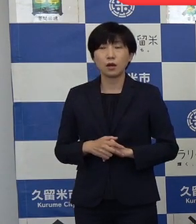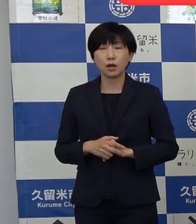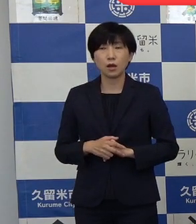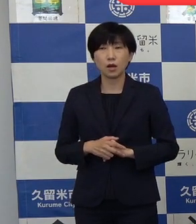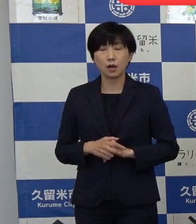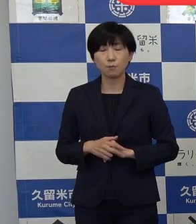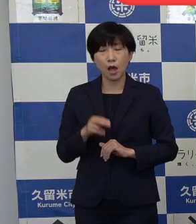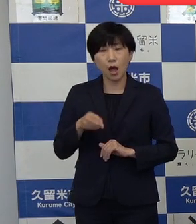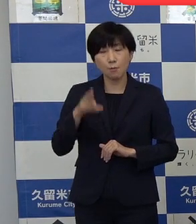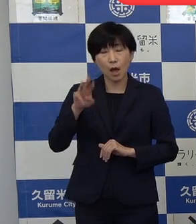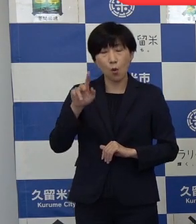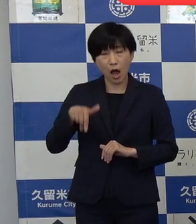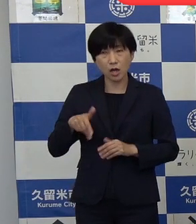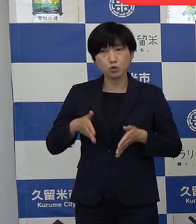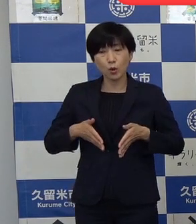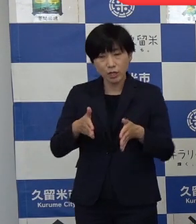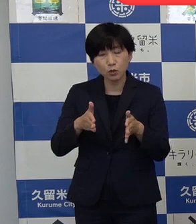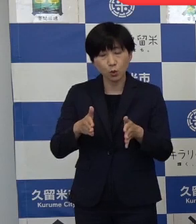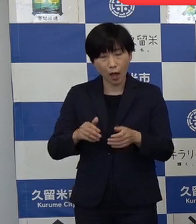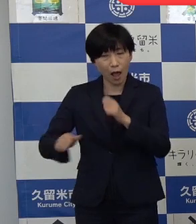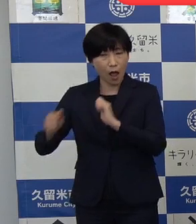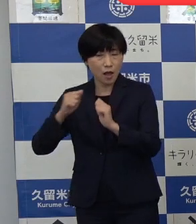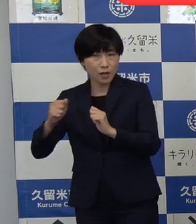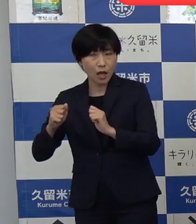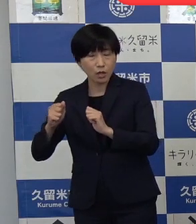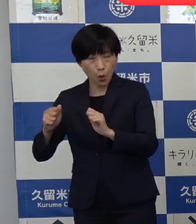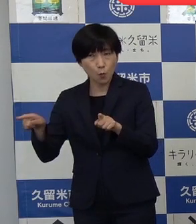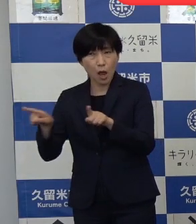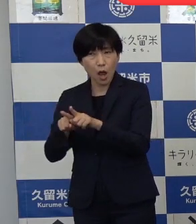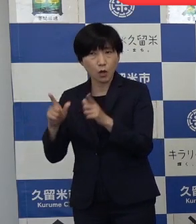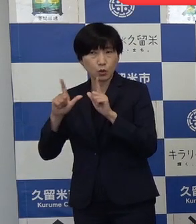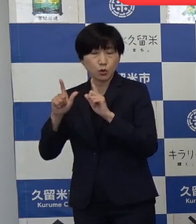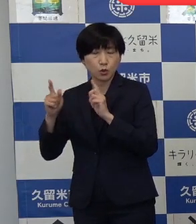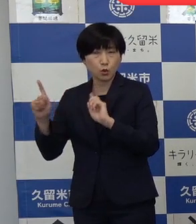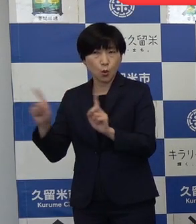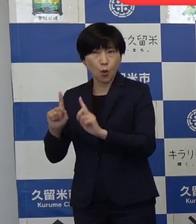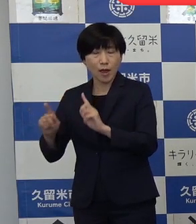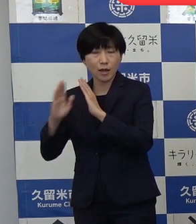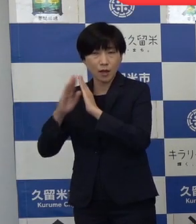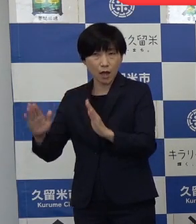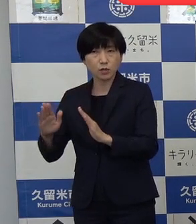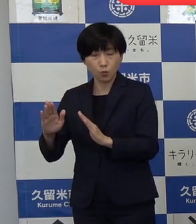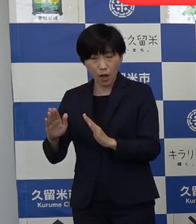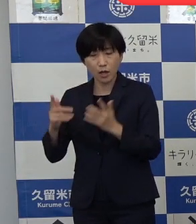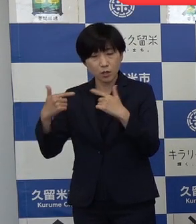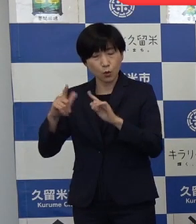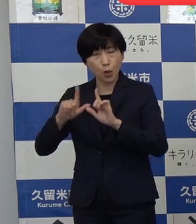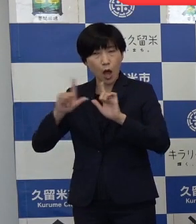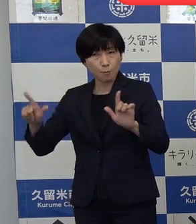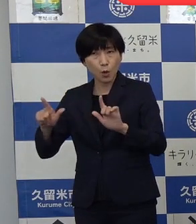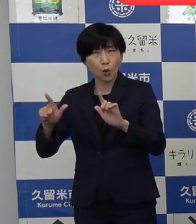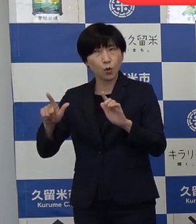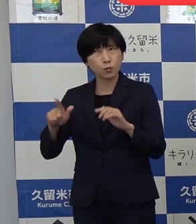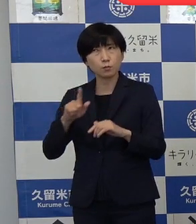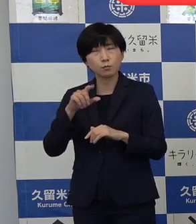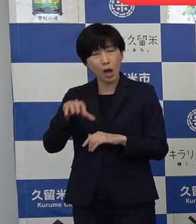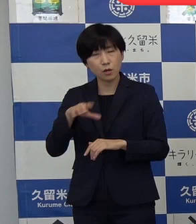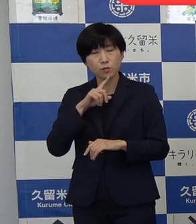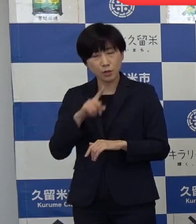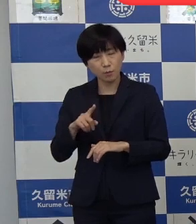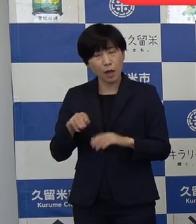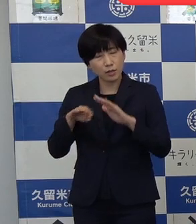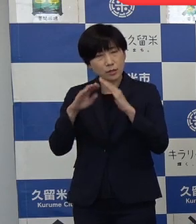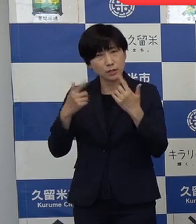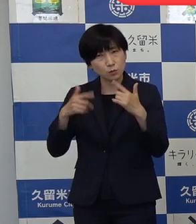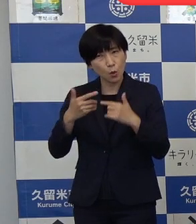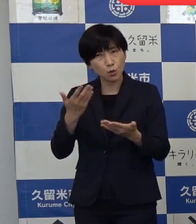リートや太鼓共演会は日頃の活動の発表の場を求めて例年の1割から2割程度になっています